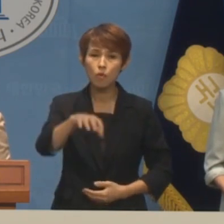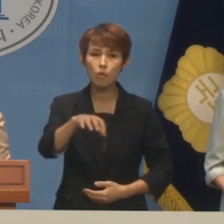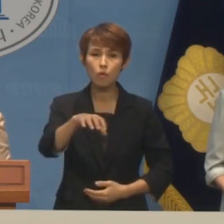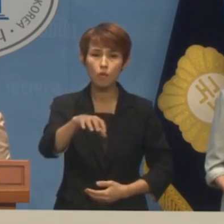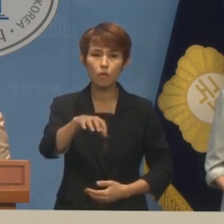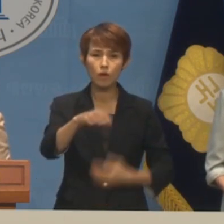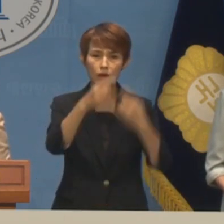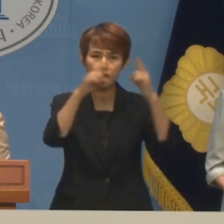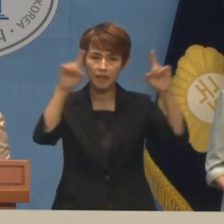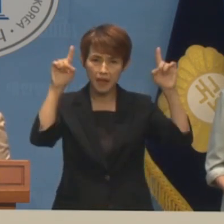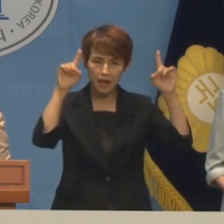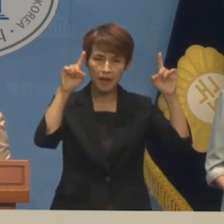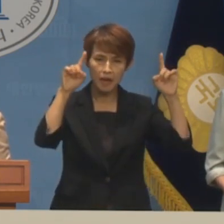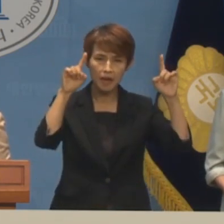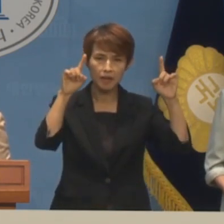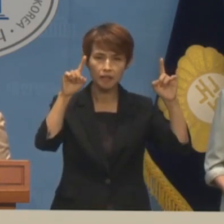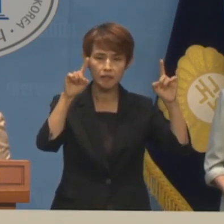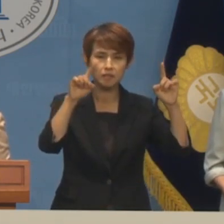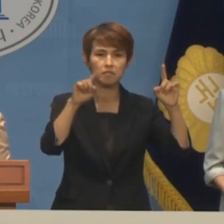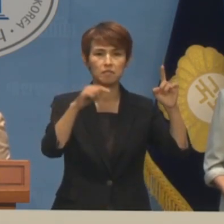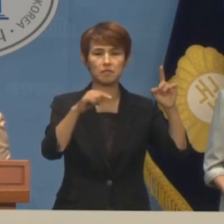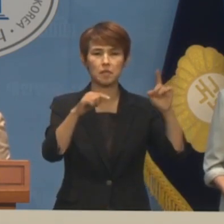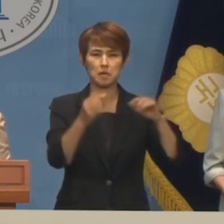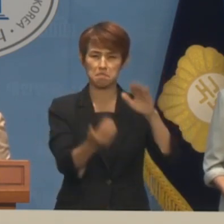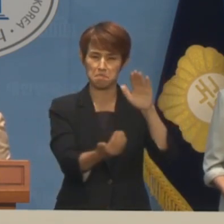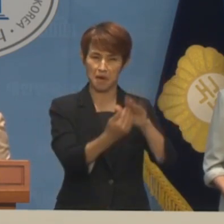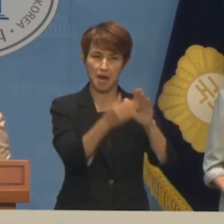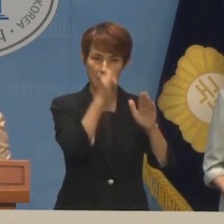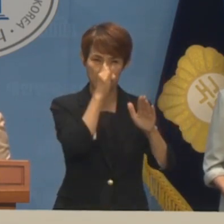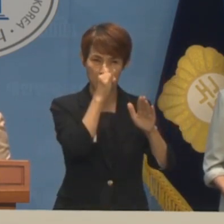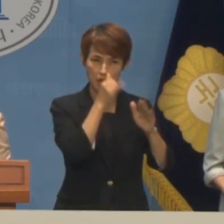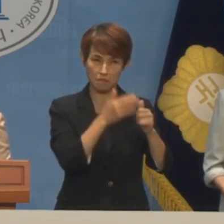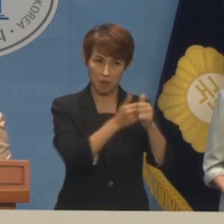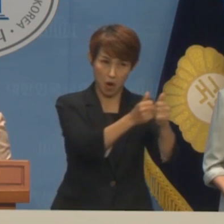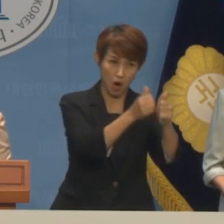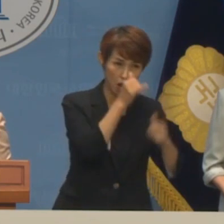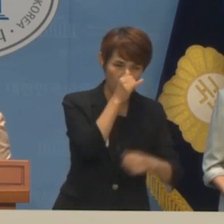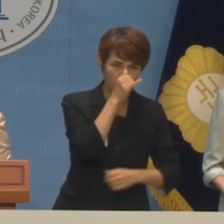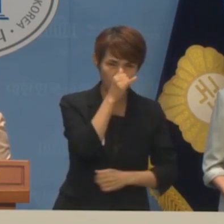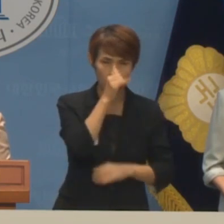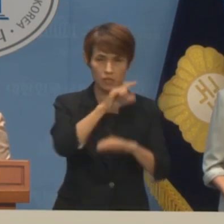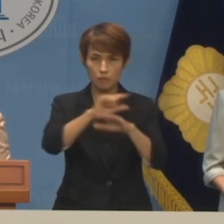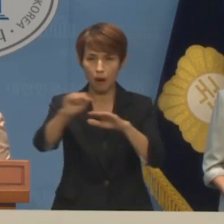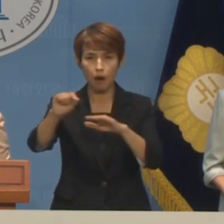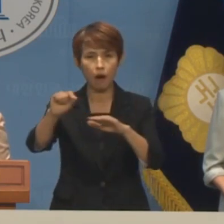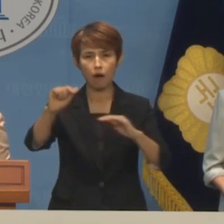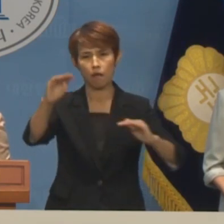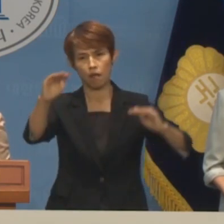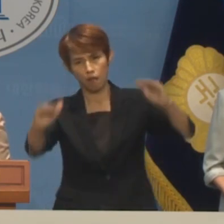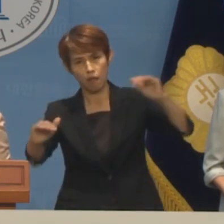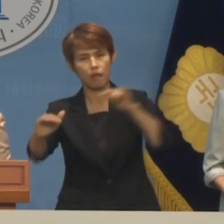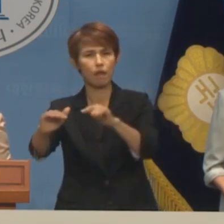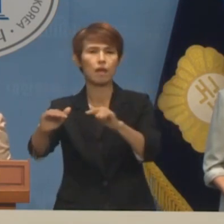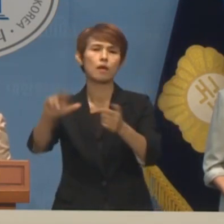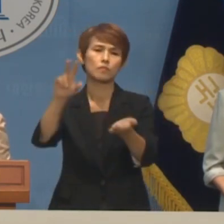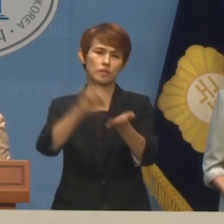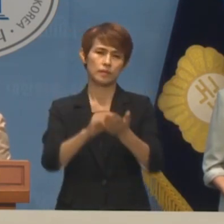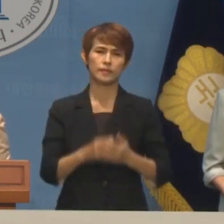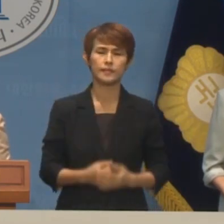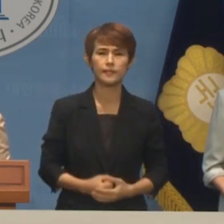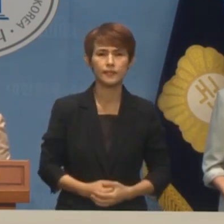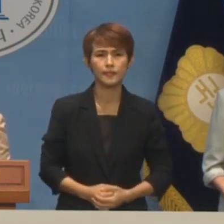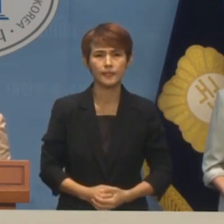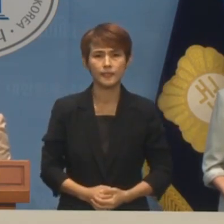획일적 대학 서열 구조, 지방대 몰락에 따른 지역사회 쇠퇴 등 사회 불균형의 문제도 주요